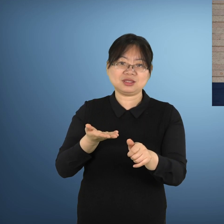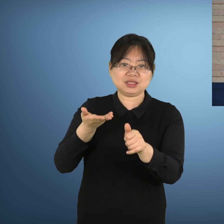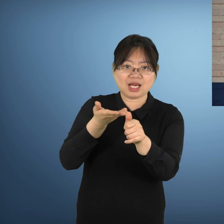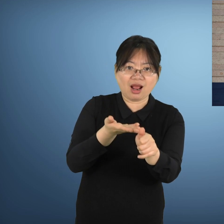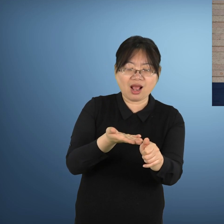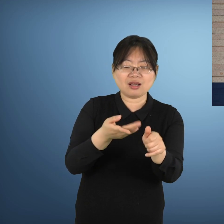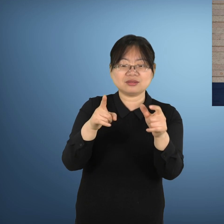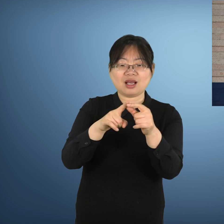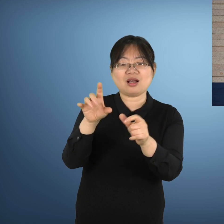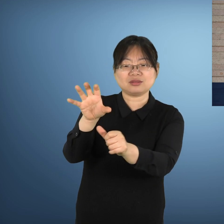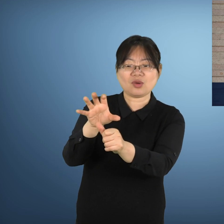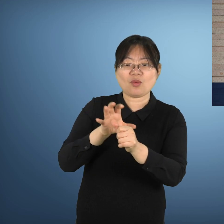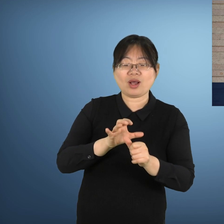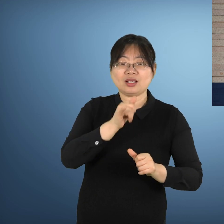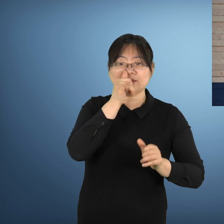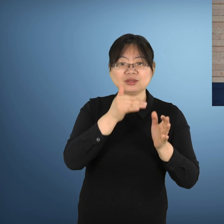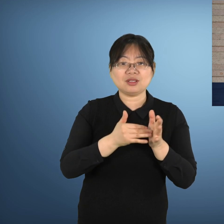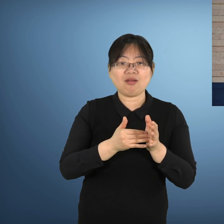걸까요?